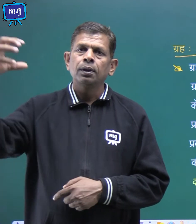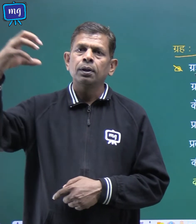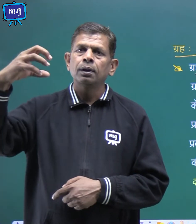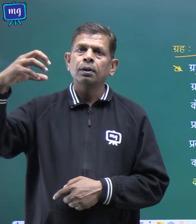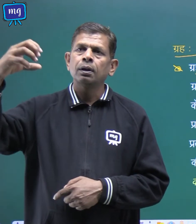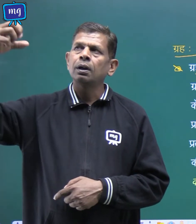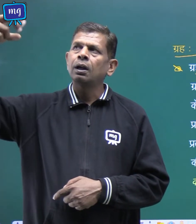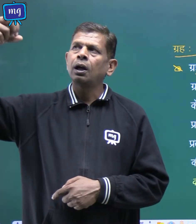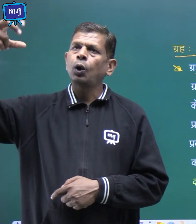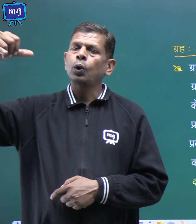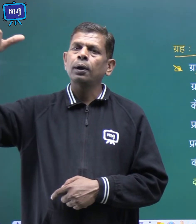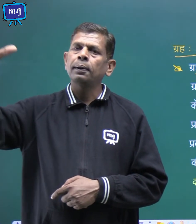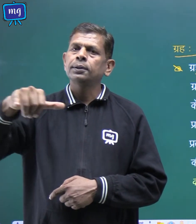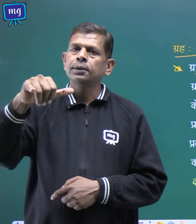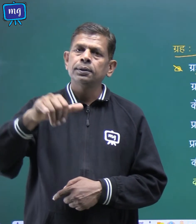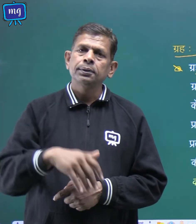तारों की भांति